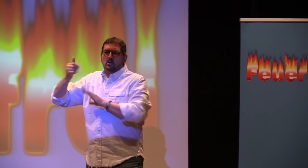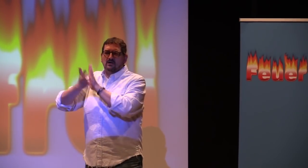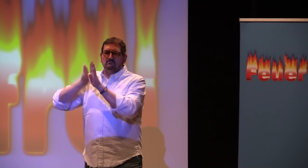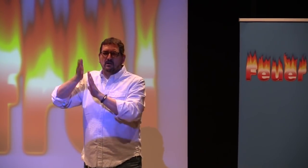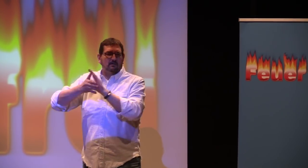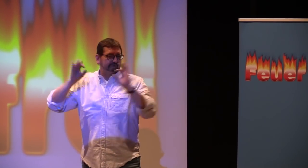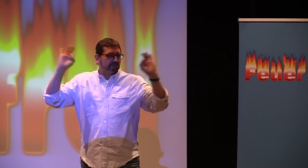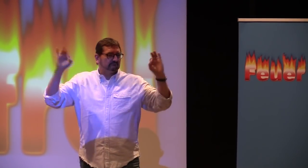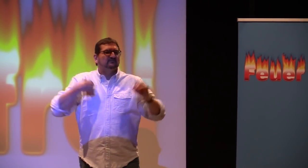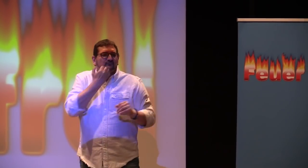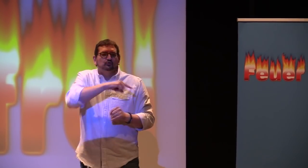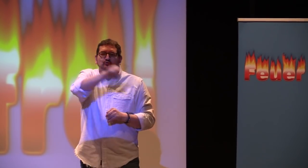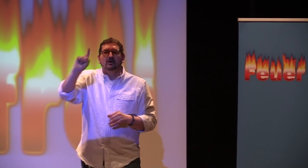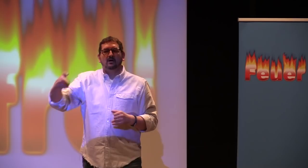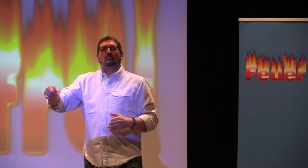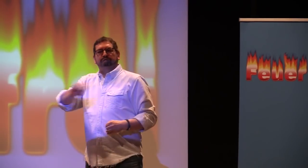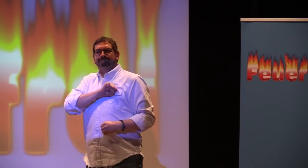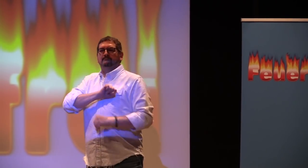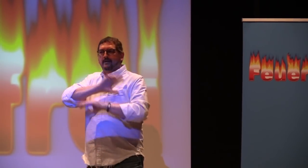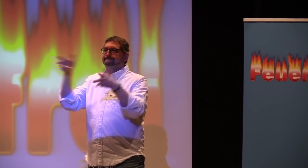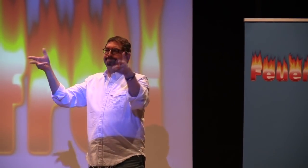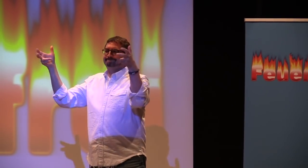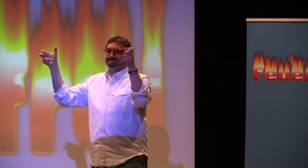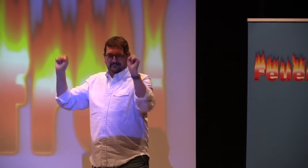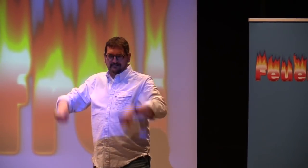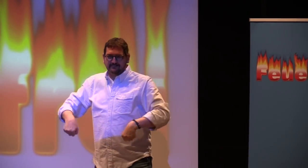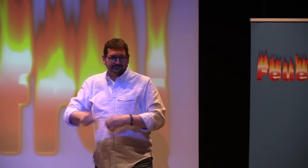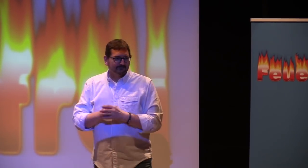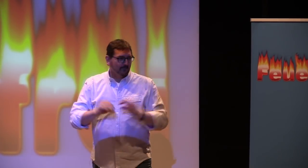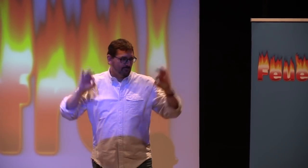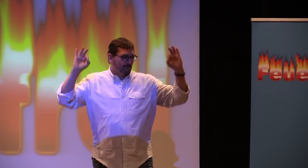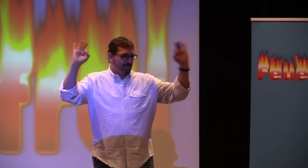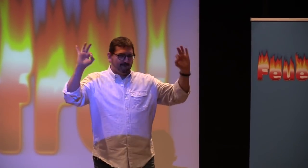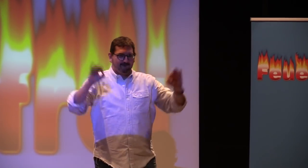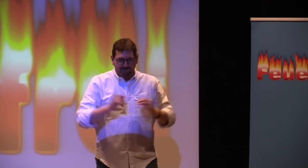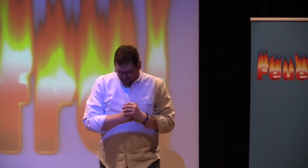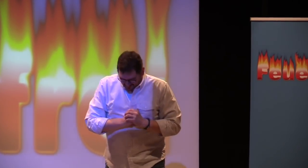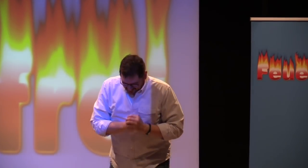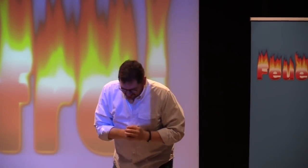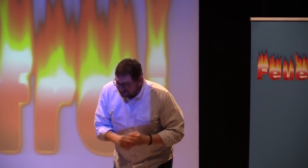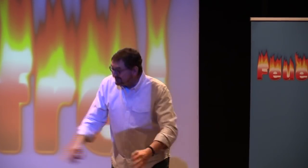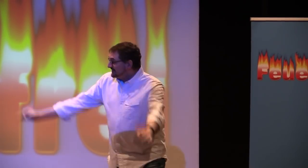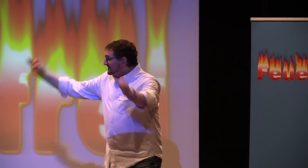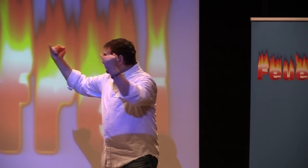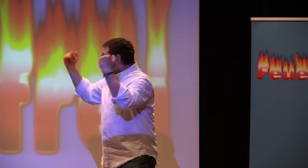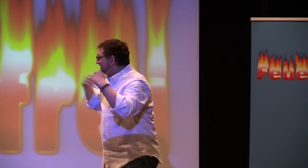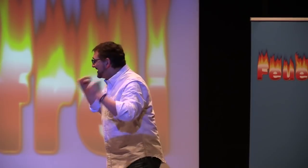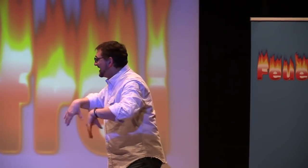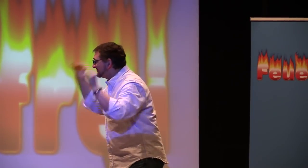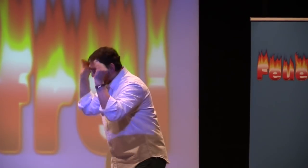das Einzige, was natürlich erlaubt ist, sind nochmal Verständnisfragen. Also wenn jemand etwas nicht verstanden hat, etwas nicht gesehen hat, dann